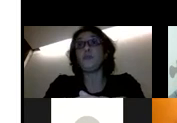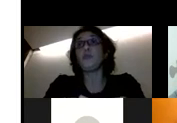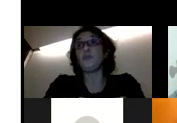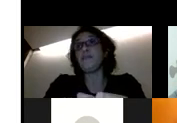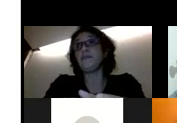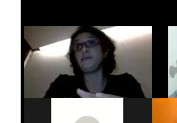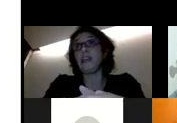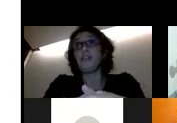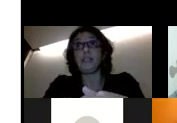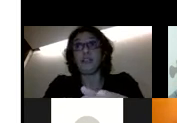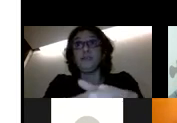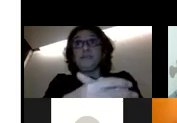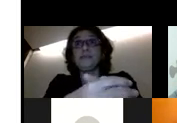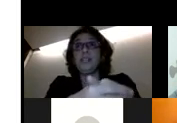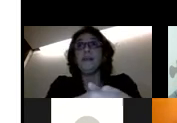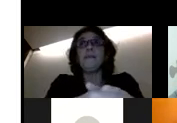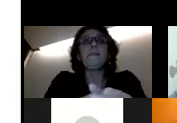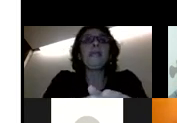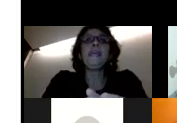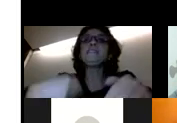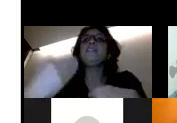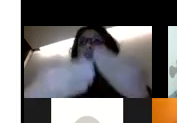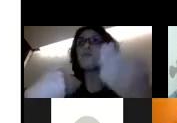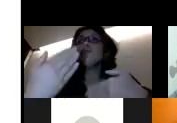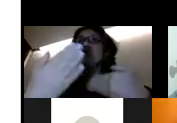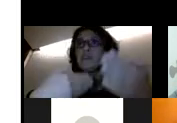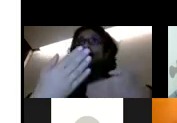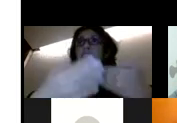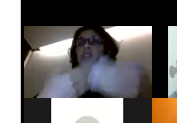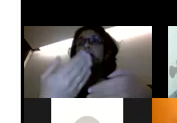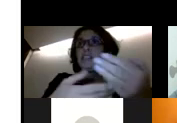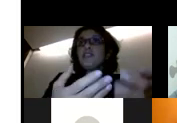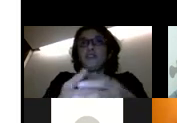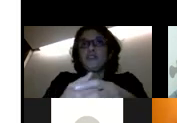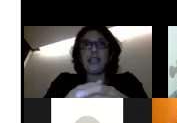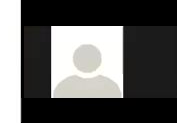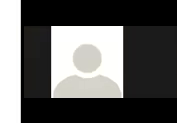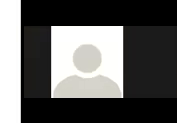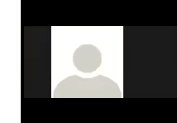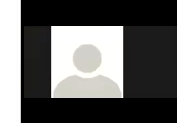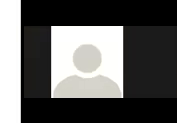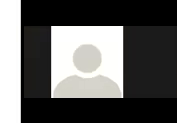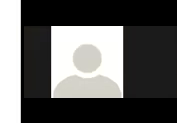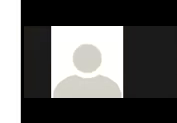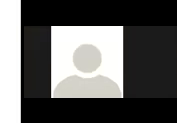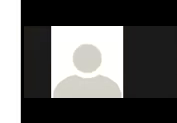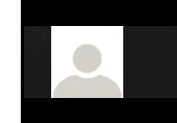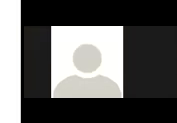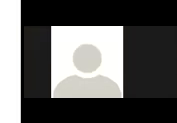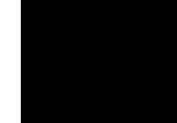cabeza, como una afirmación, ¿ya? Y así fuimos haciendo un ejercicio constante. En la